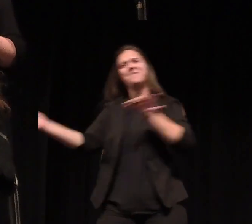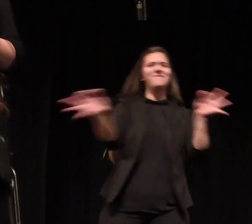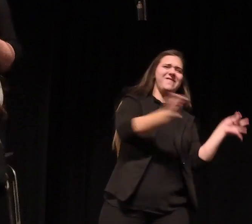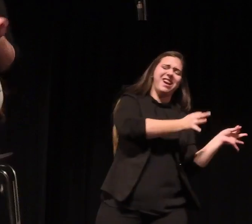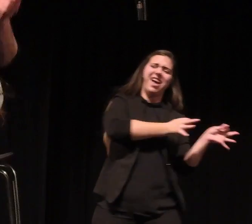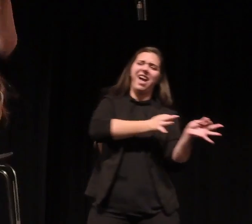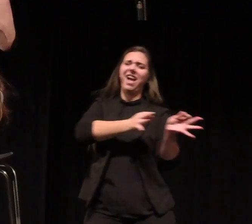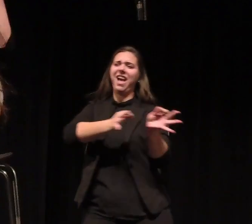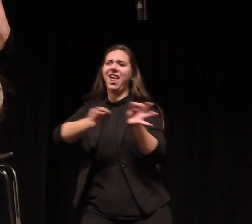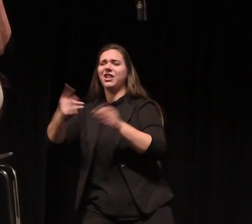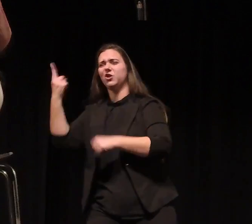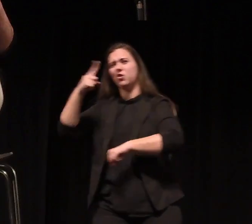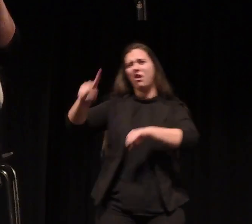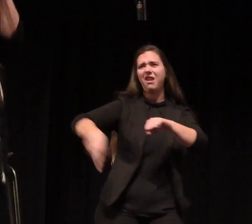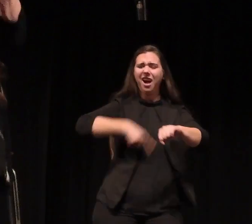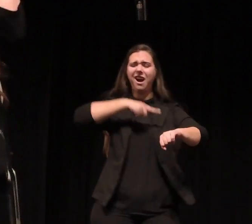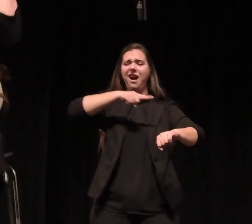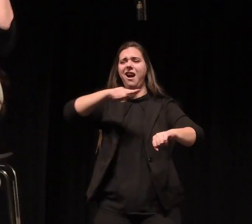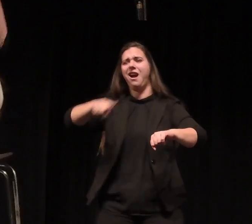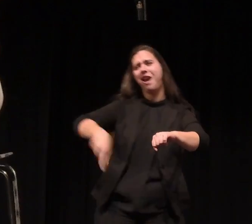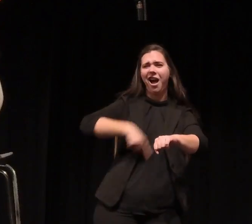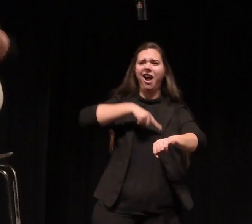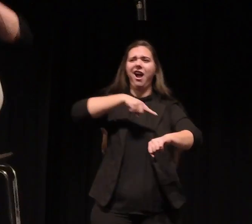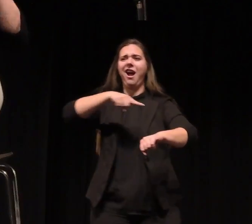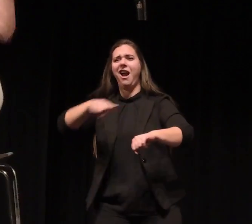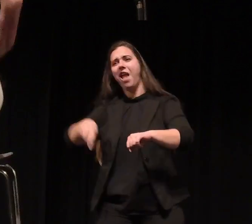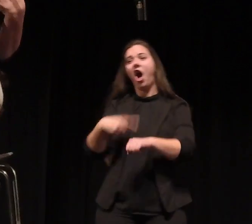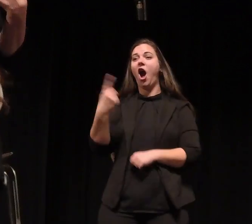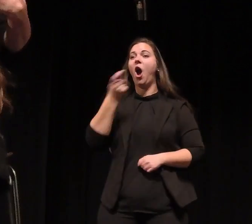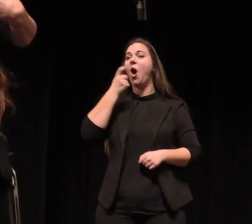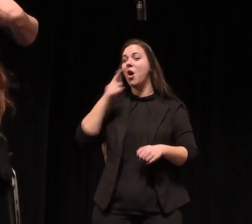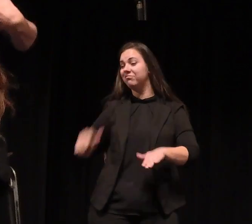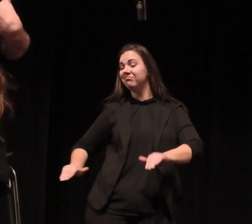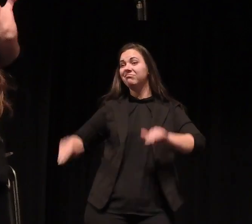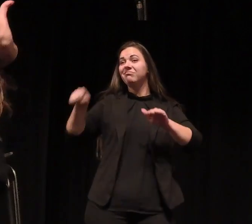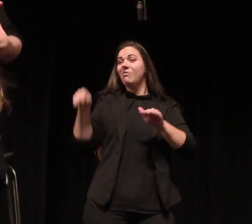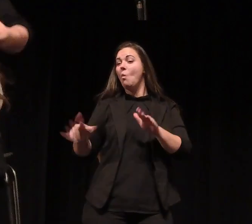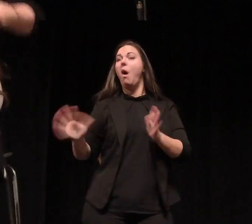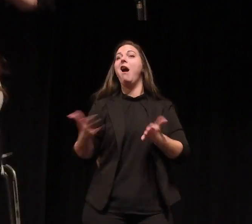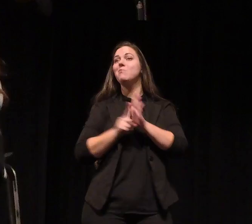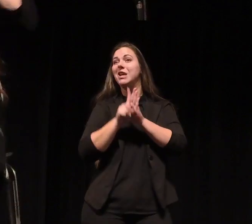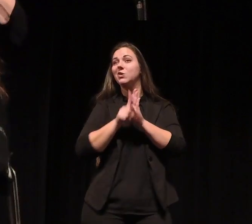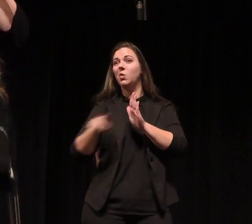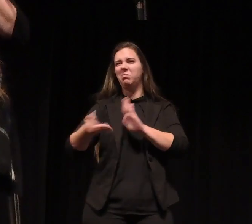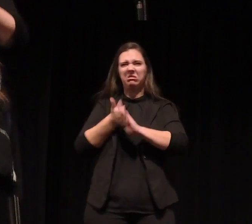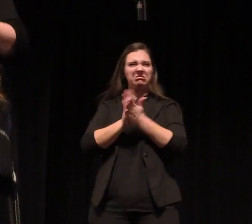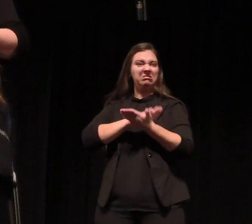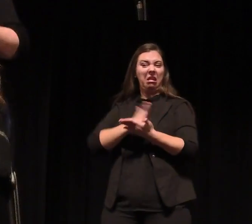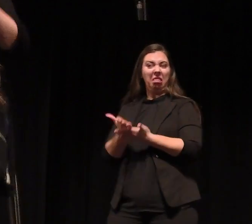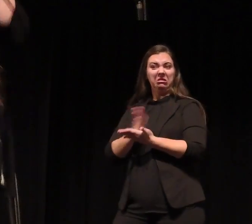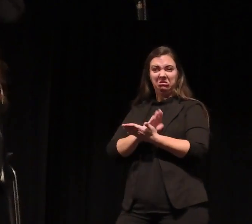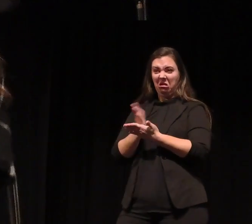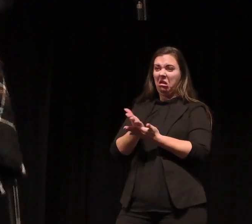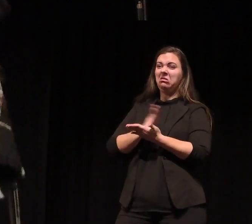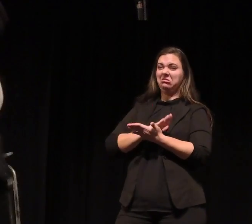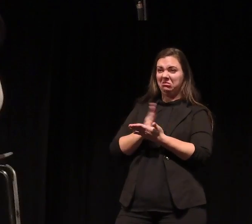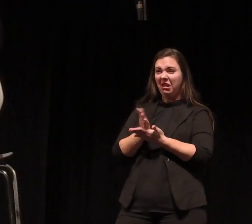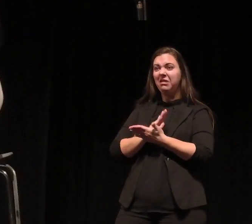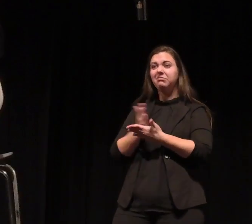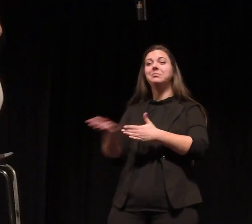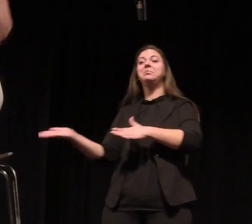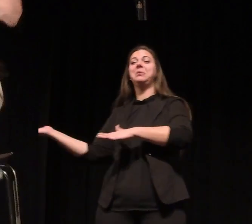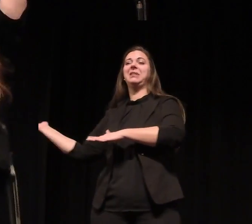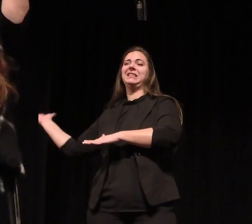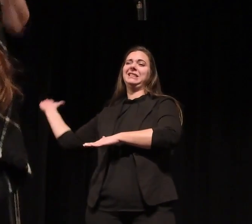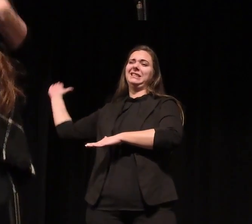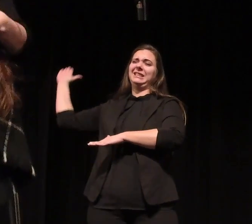des heures dans l'eau tiède et savonneuse, puis il en ressortait à la fin de la journée tout propre, tout rasé,